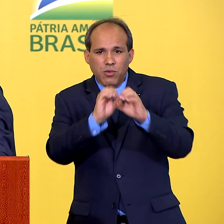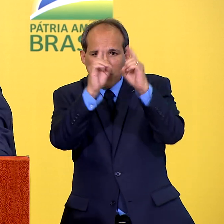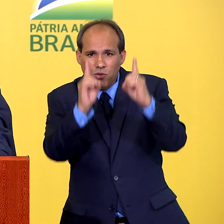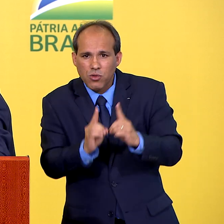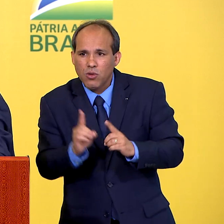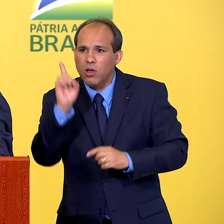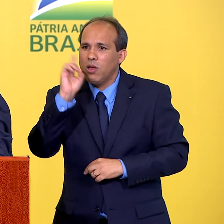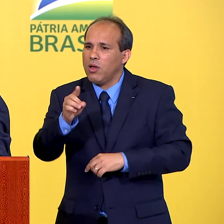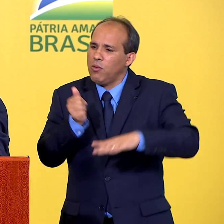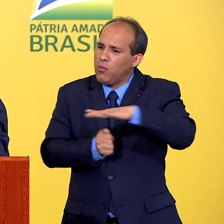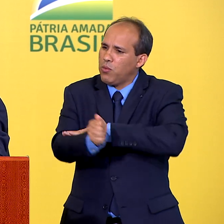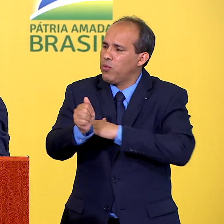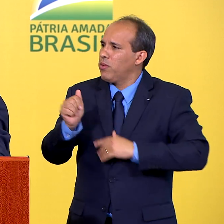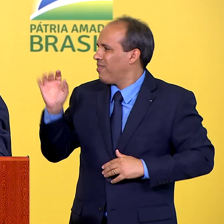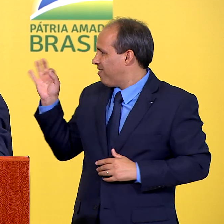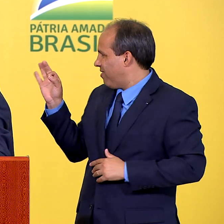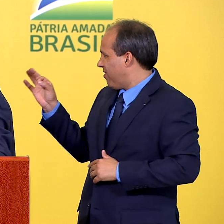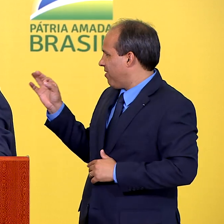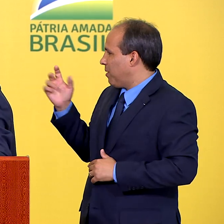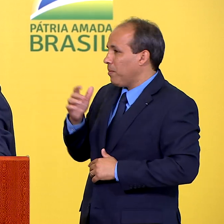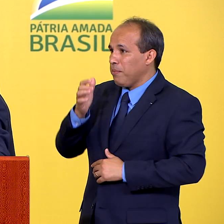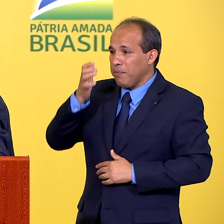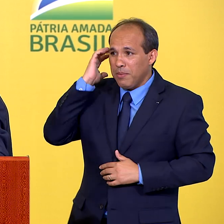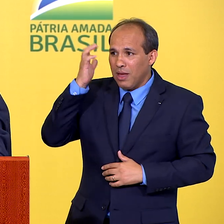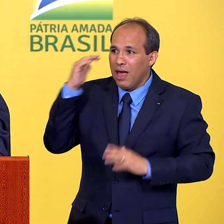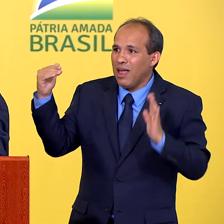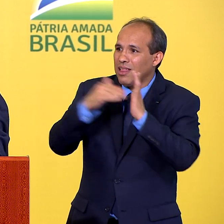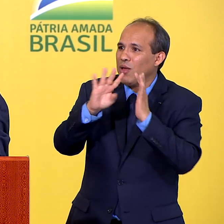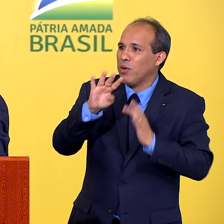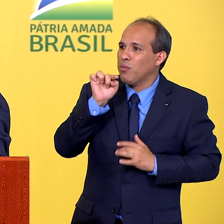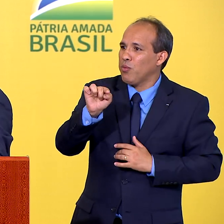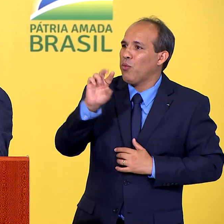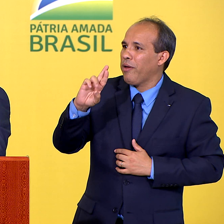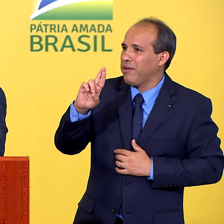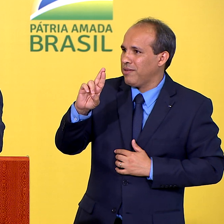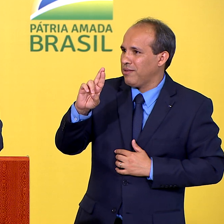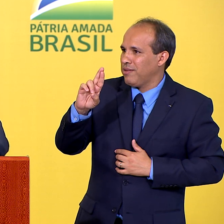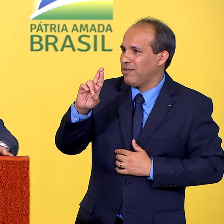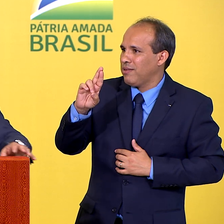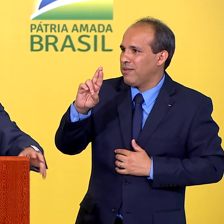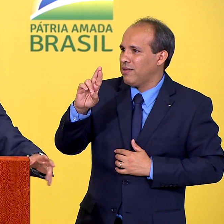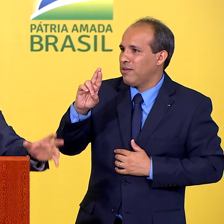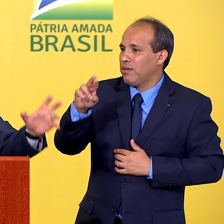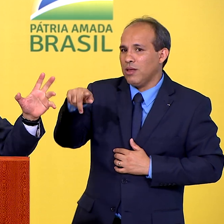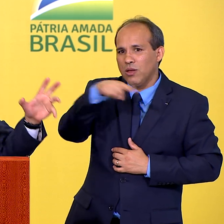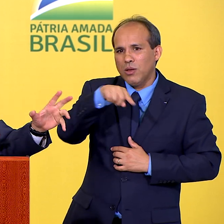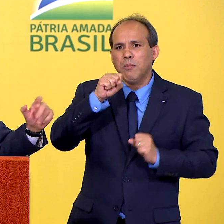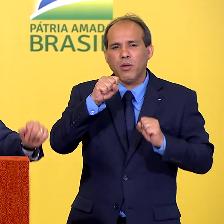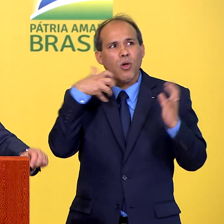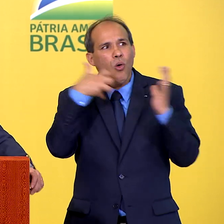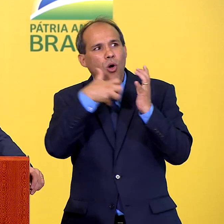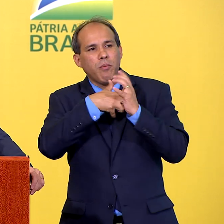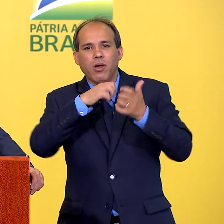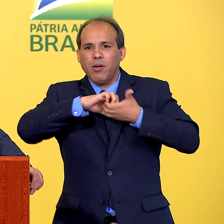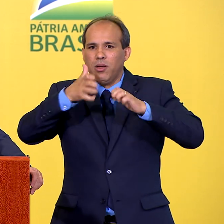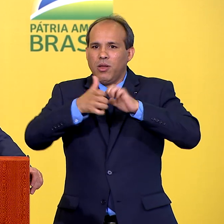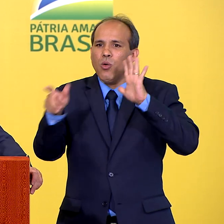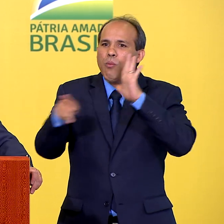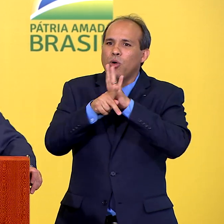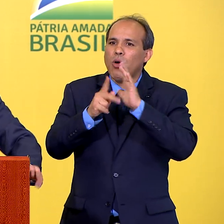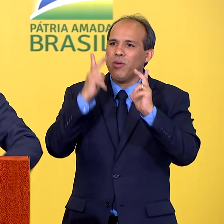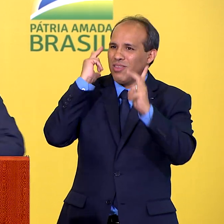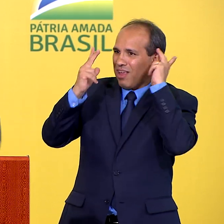microcrédito do investimento, Pedro. Poderá chegar até R$ 4.000 para que possa comprar equipamento para um salão de